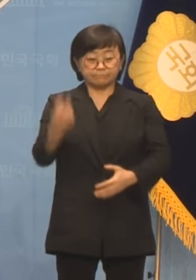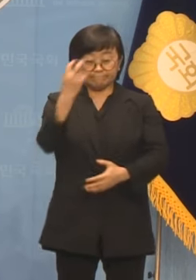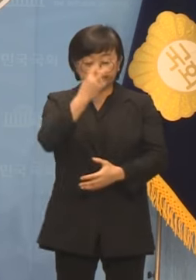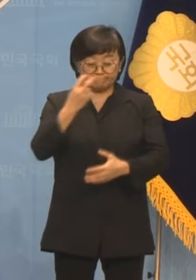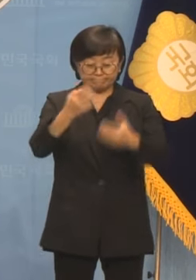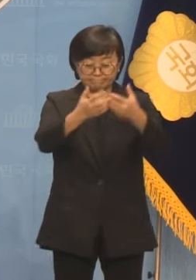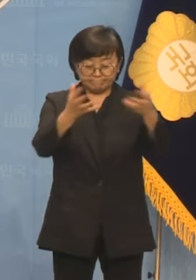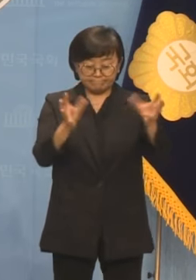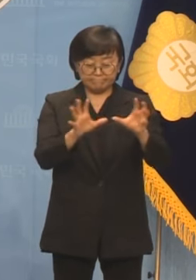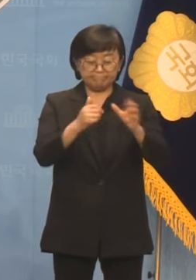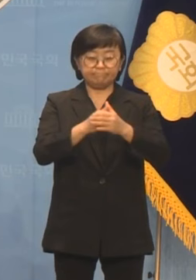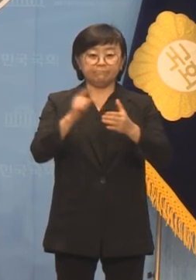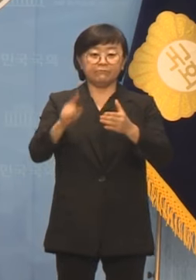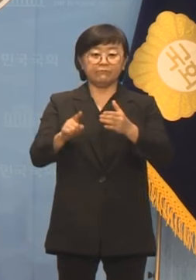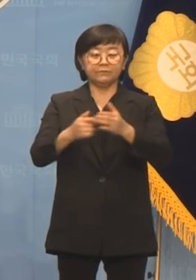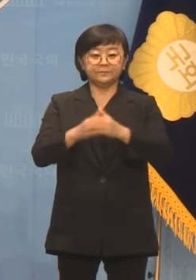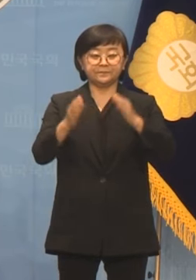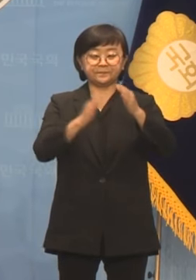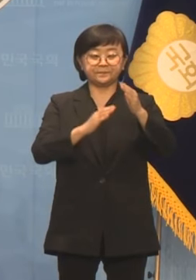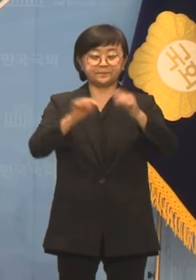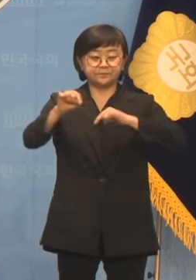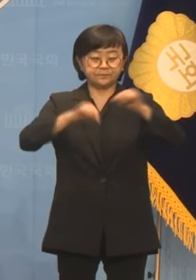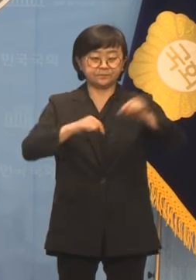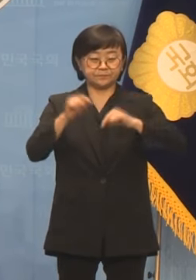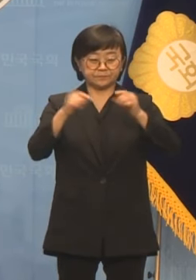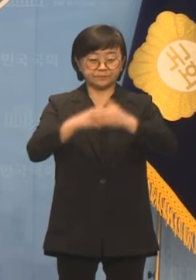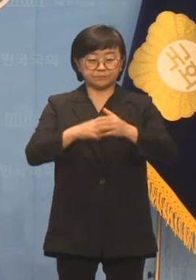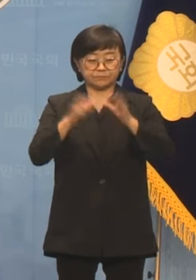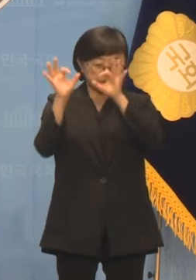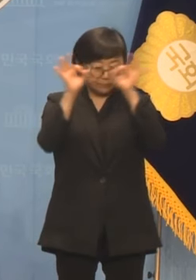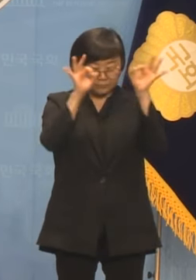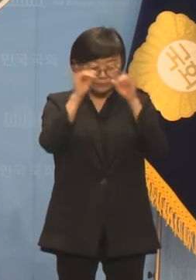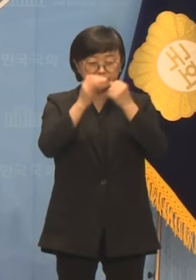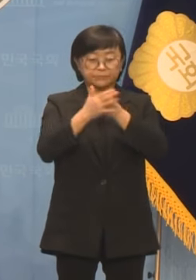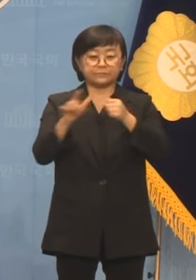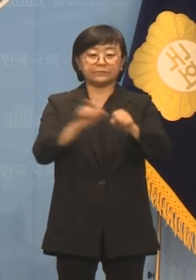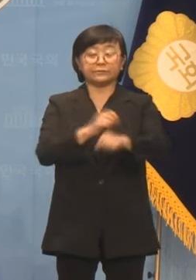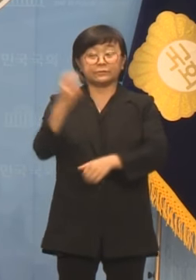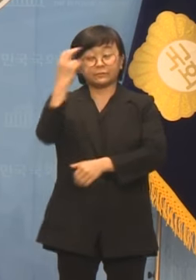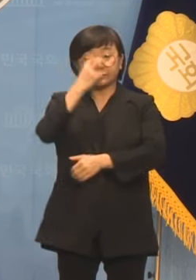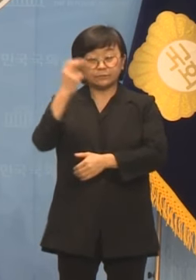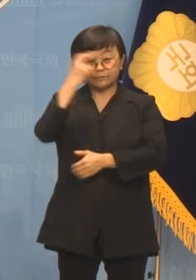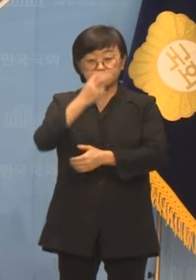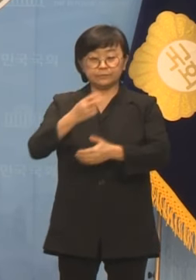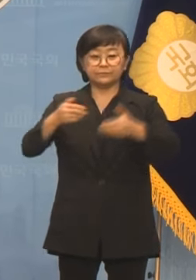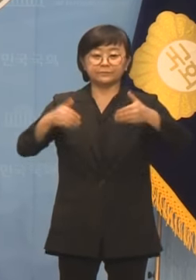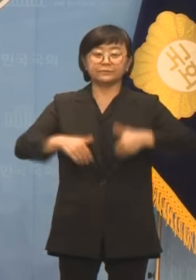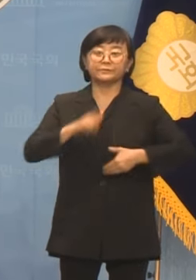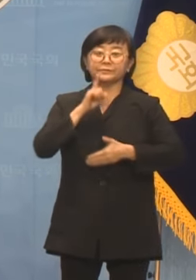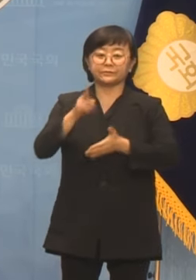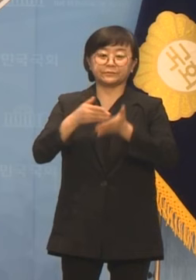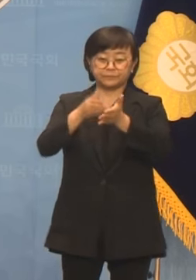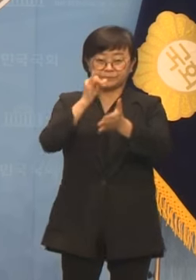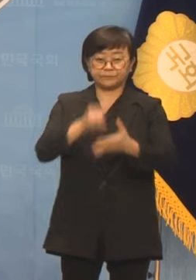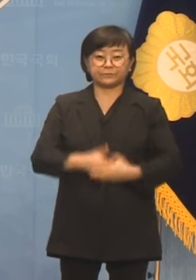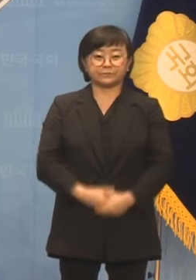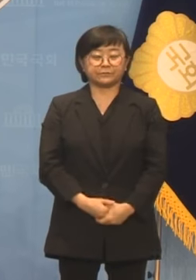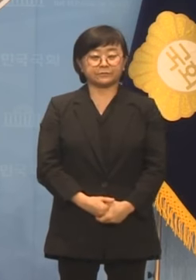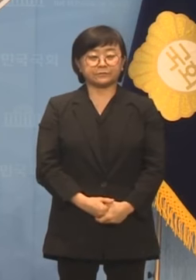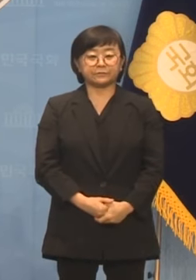수사기관과 반부패기관마저 정권의 눈치를 보고 몸을 사리니 특검을 해야 한다라는 말까지 나오는